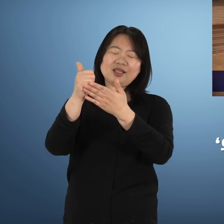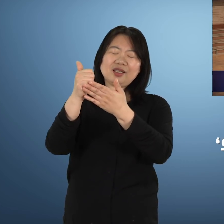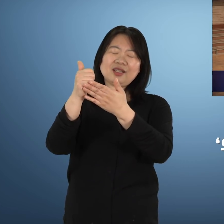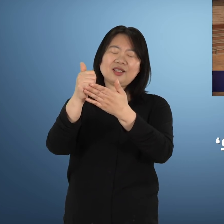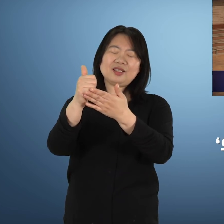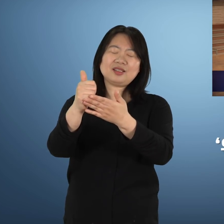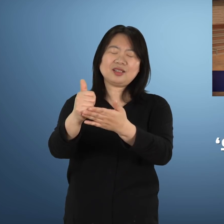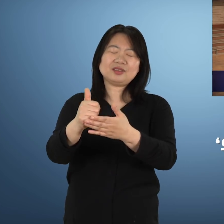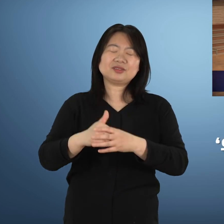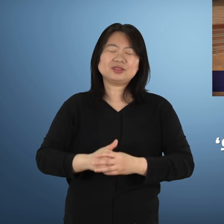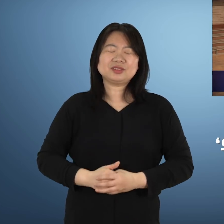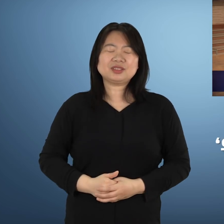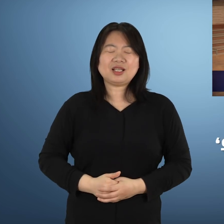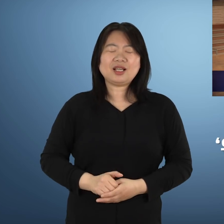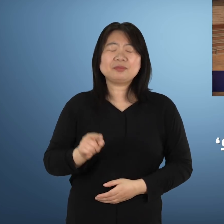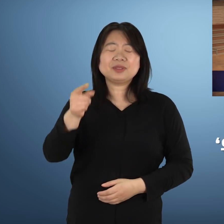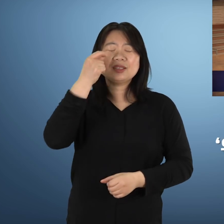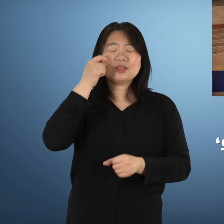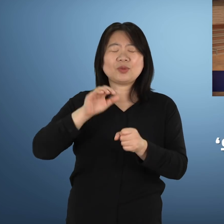주님의